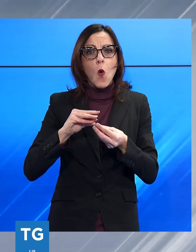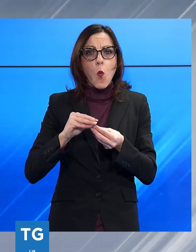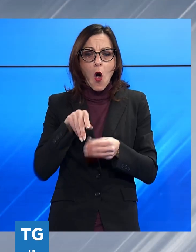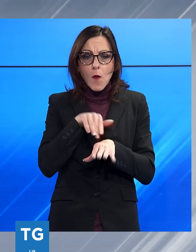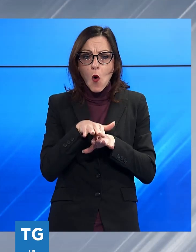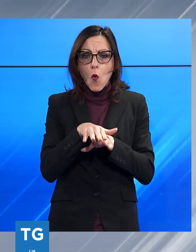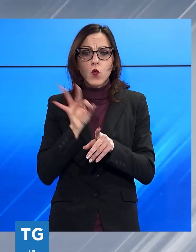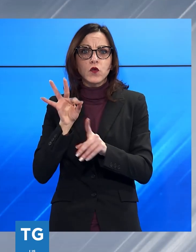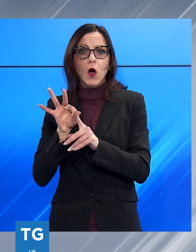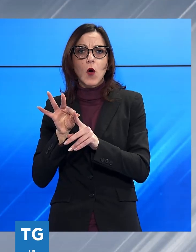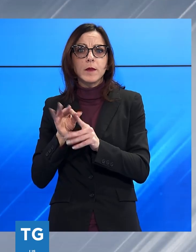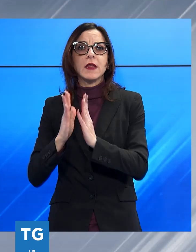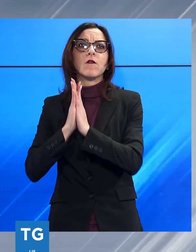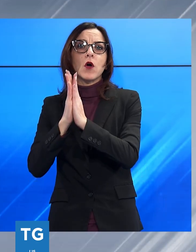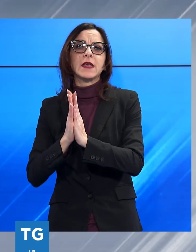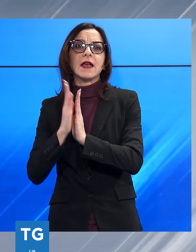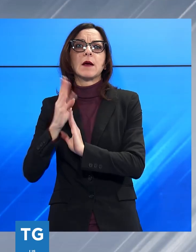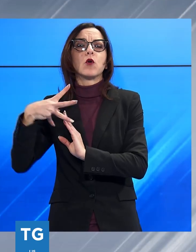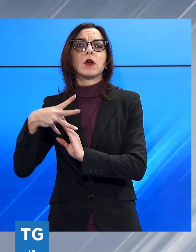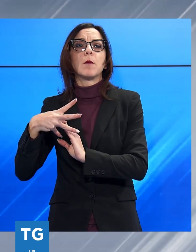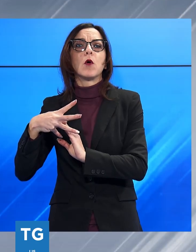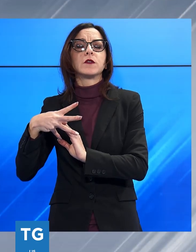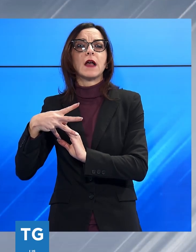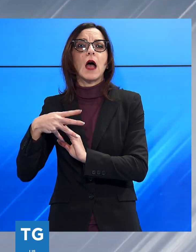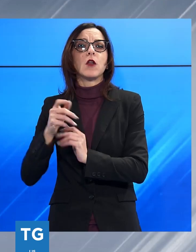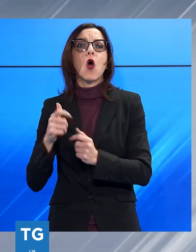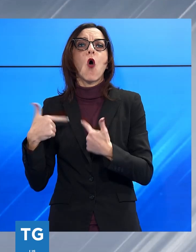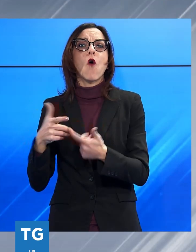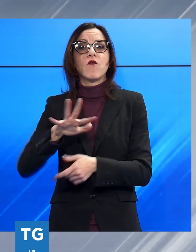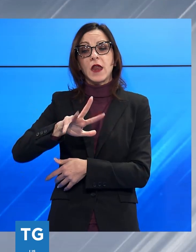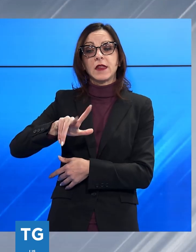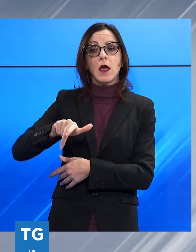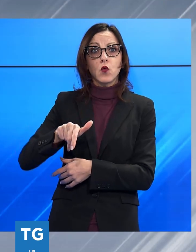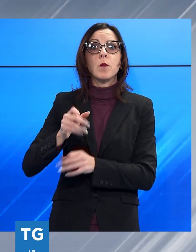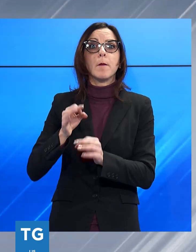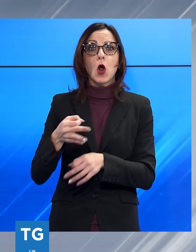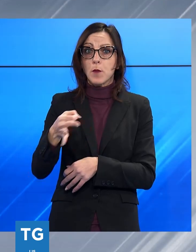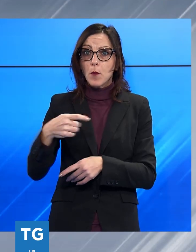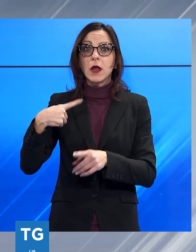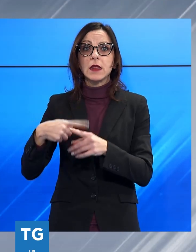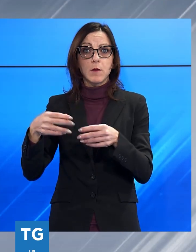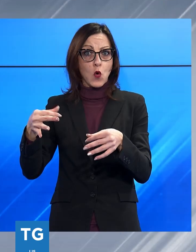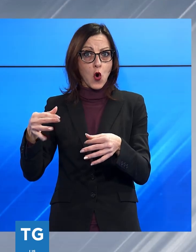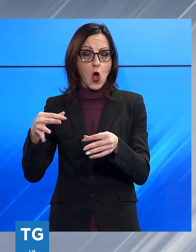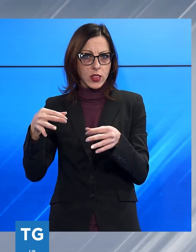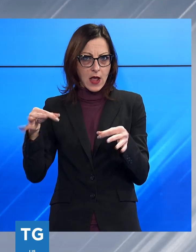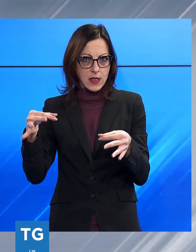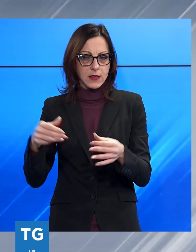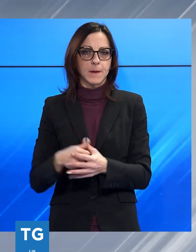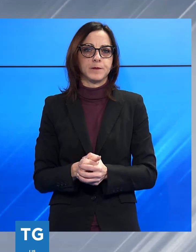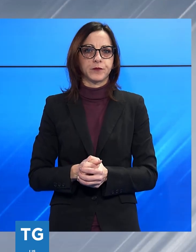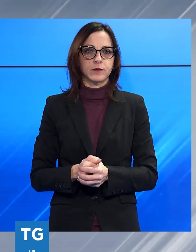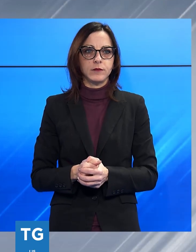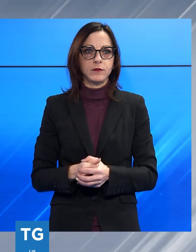in una chiesa di Borgo a Mozzano le offerte sia moneta con tante che Metallica le indagini dei Carabinieri della locale stazione hanno